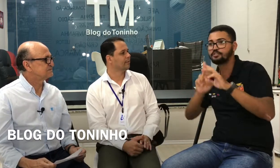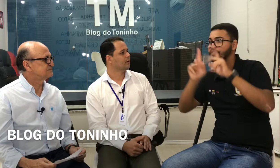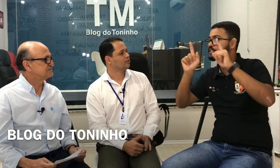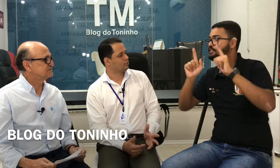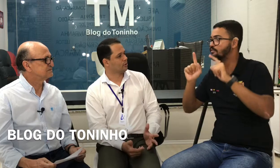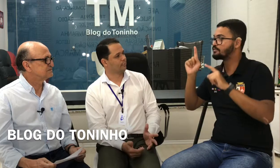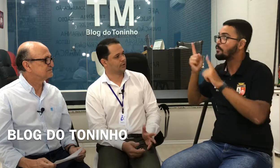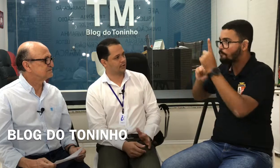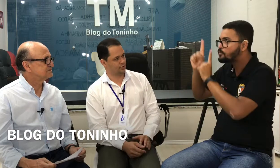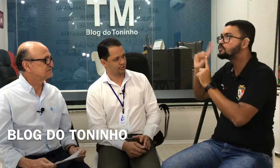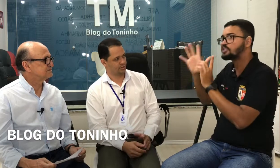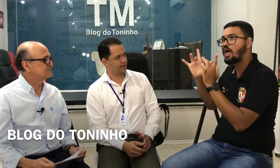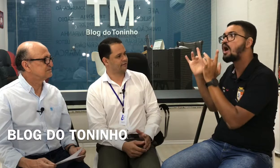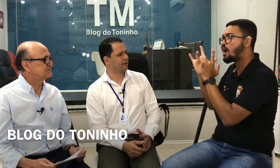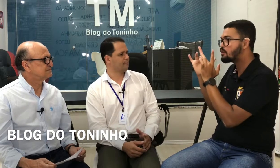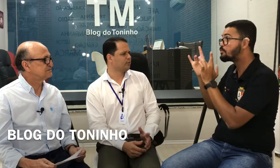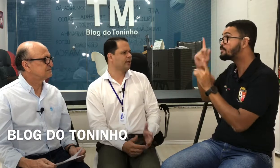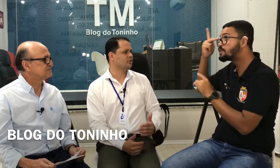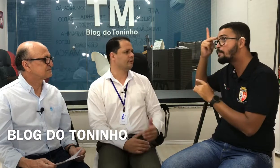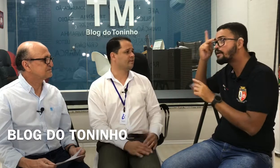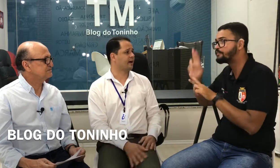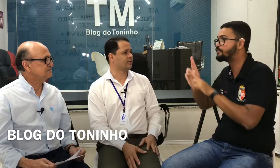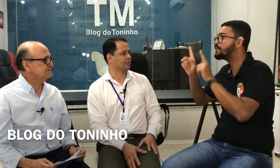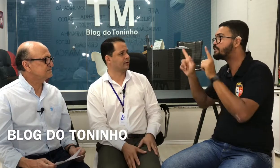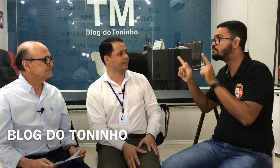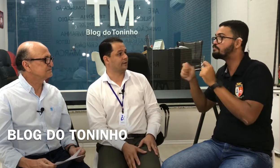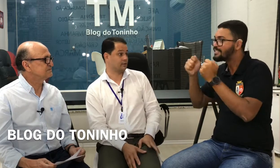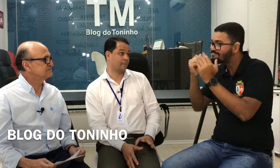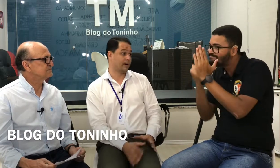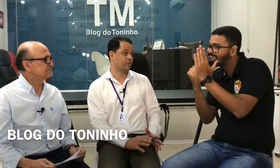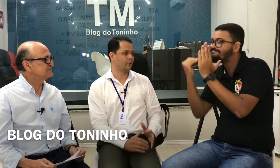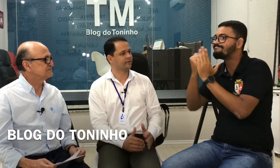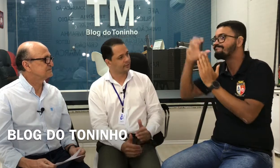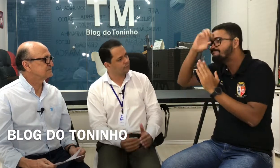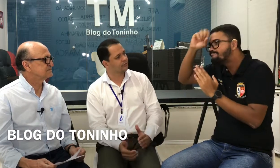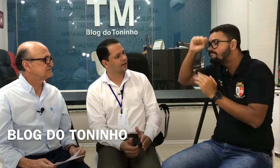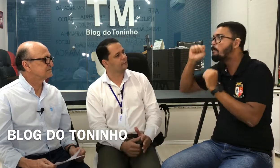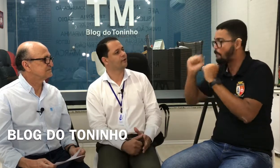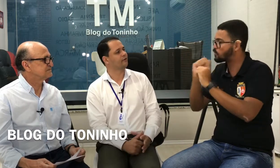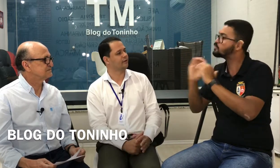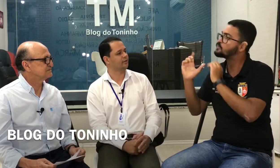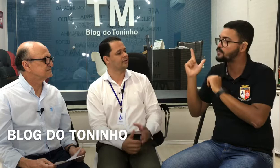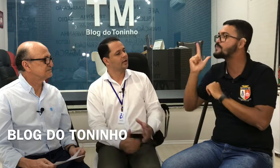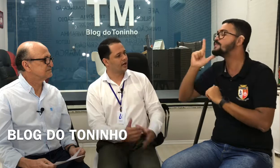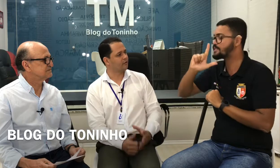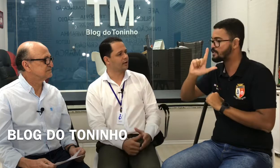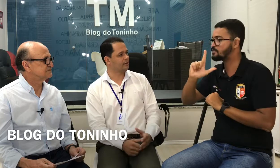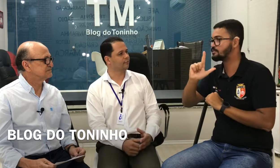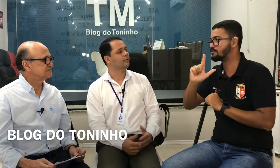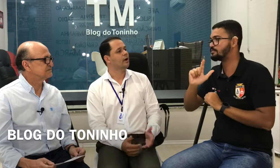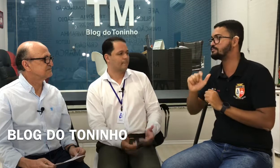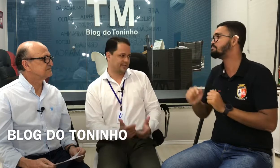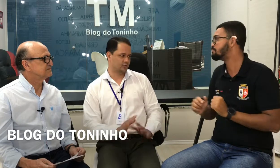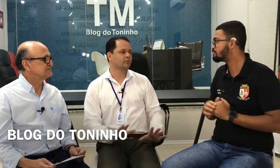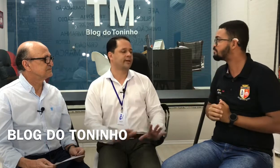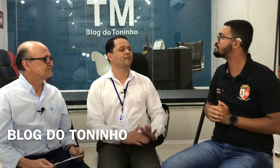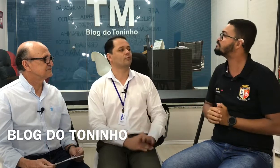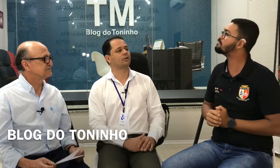sinal de Campo Grande. É diferente. Prudente é mais fácil, está mais perto. São Paulo, Agurita tem alguns sinais um pouquinho diferentes. Regionalismo, mas a gente consegue se comunicar assim.